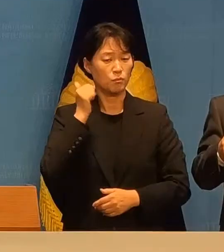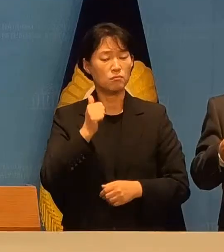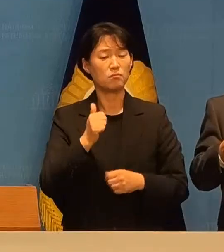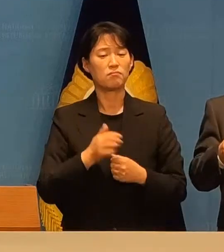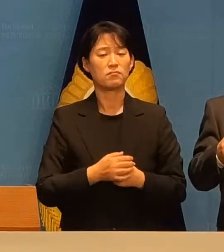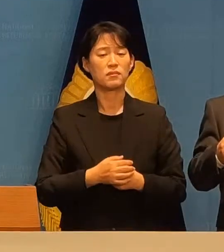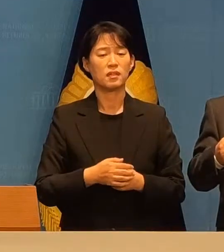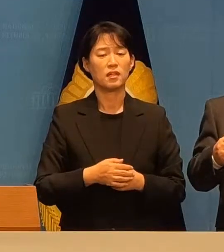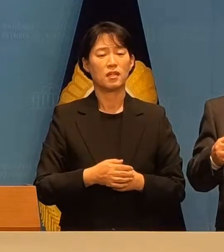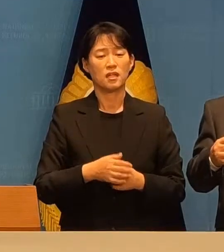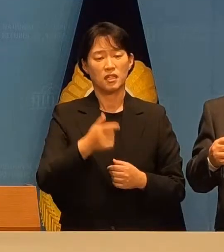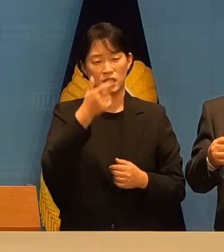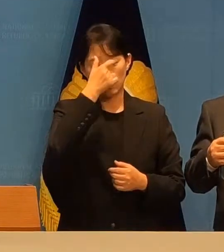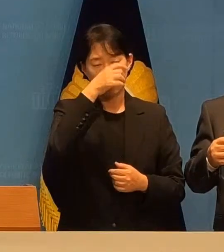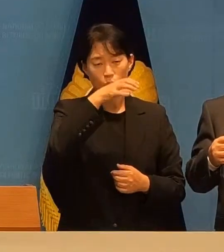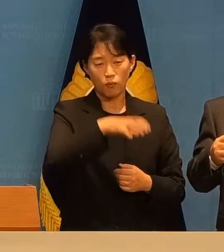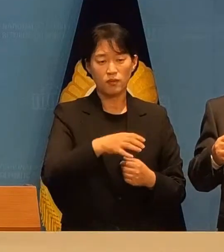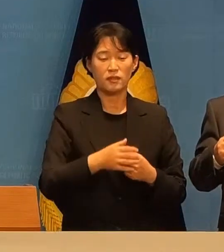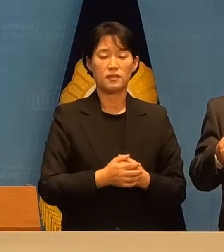대통령께서